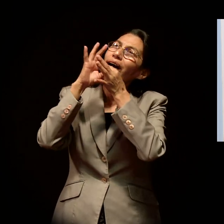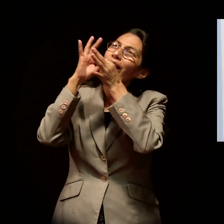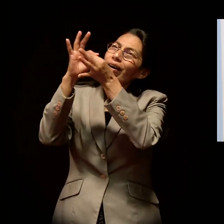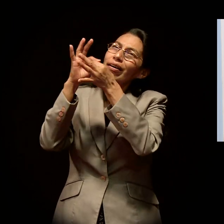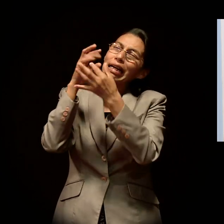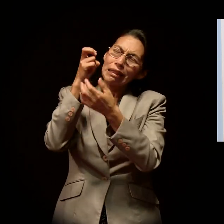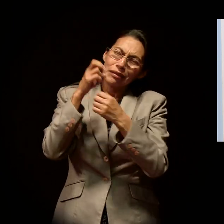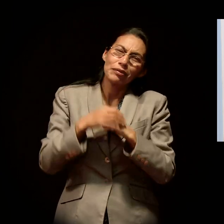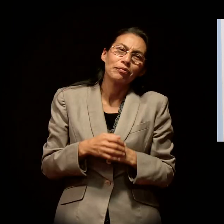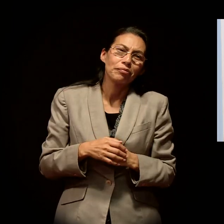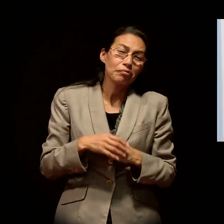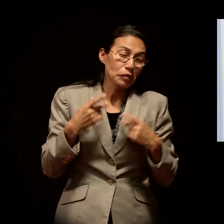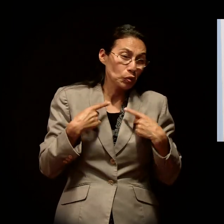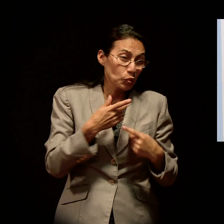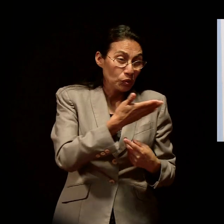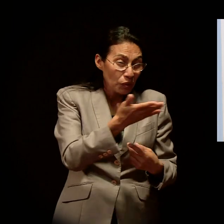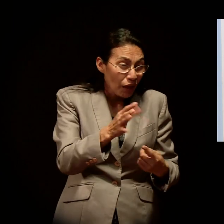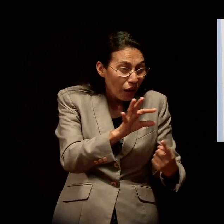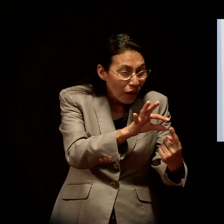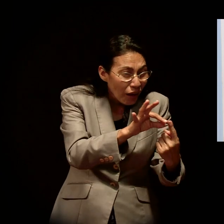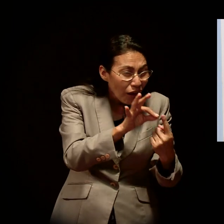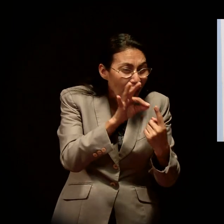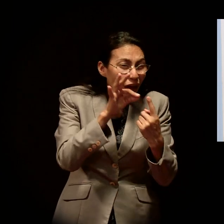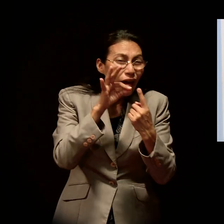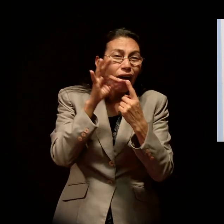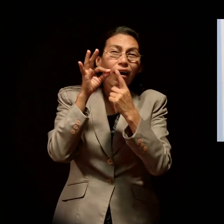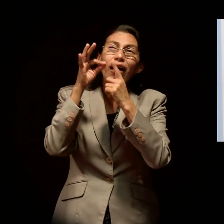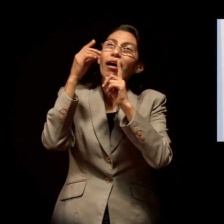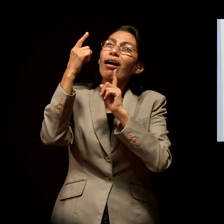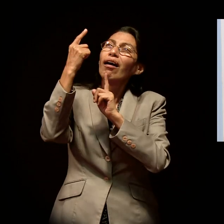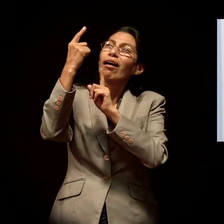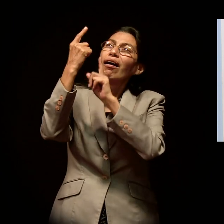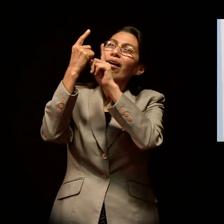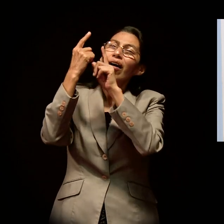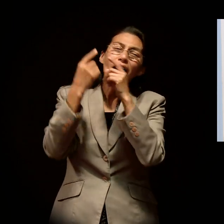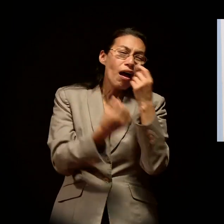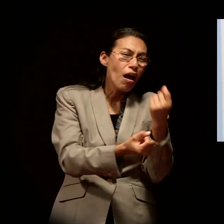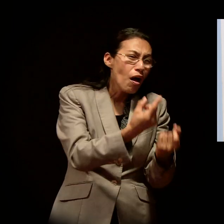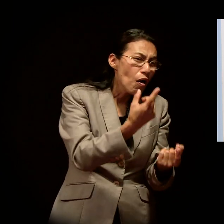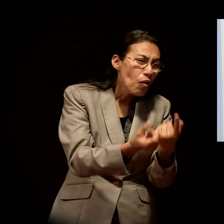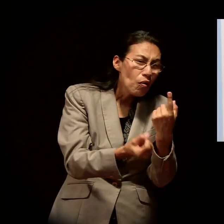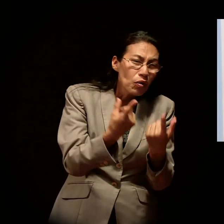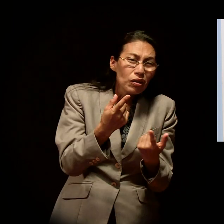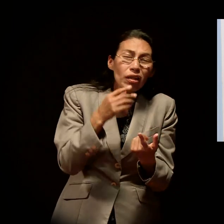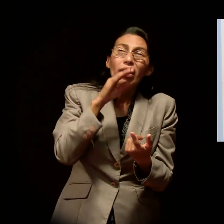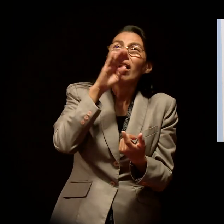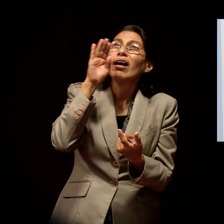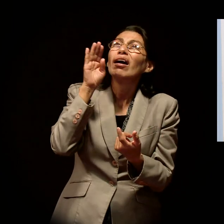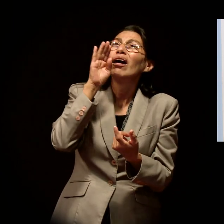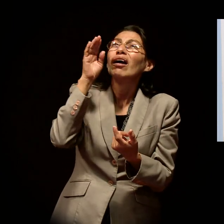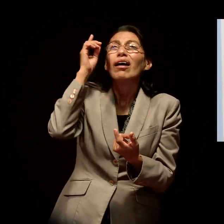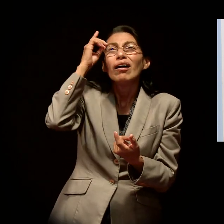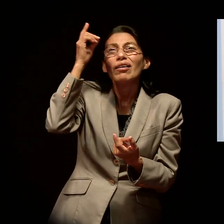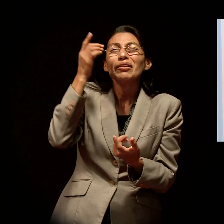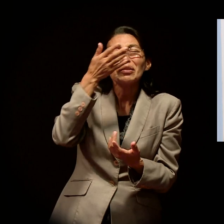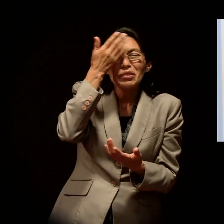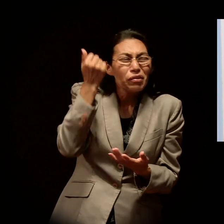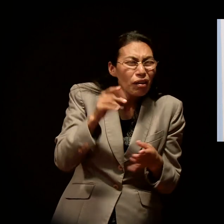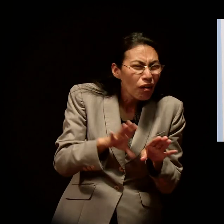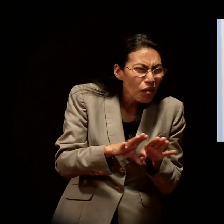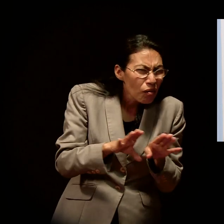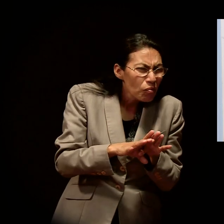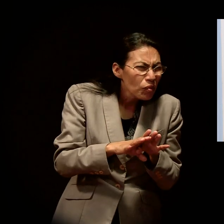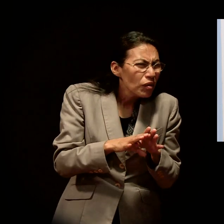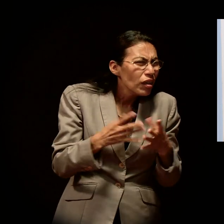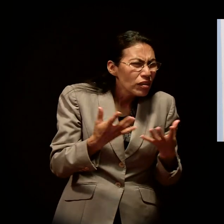Jesús para atraer la Cristo Jesús hay mucha gente honesta en este mundo gente que está buscando a Dios pero no sabe cómo hacerlo